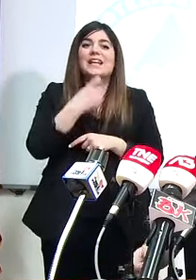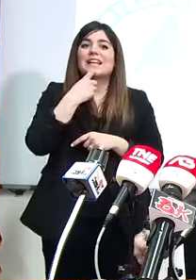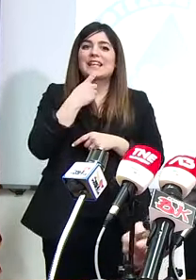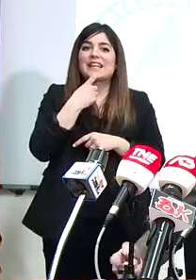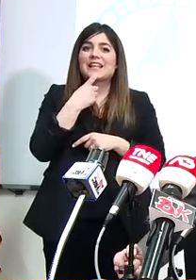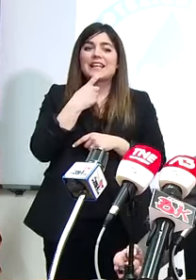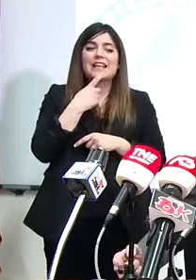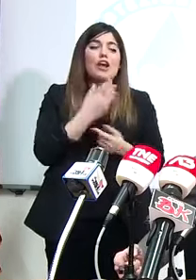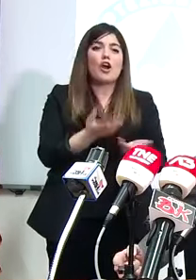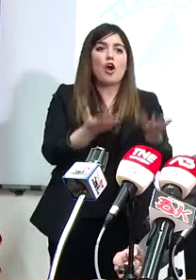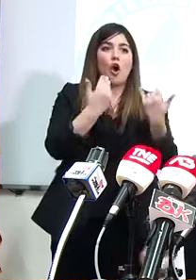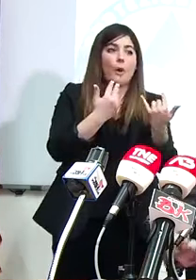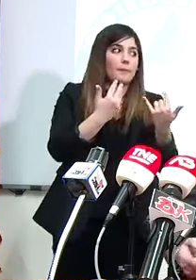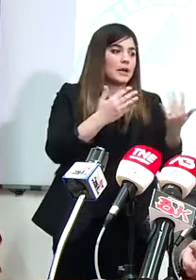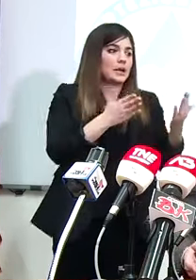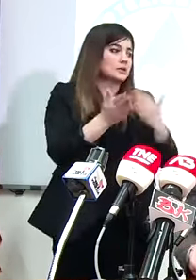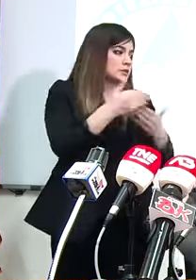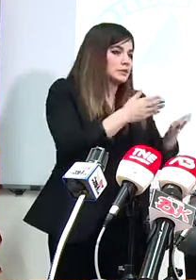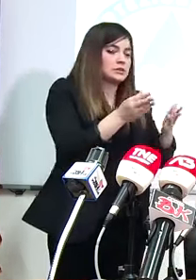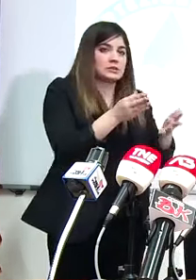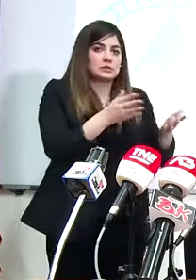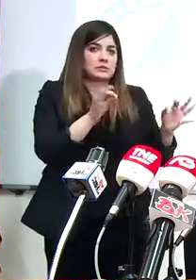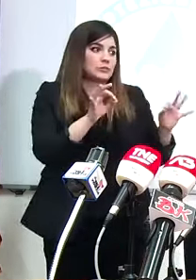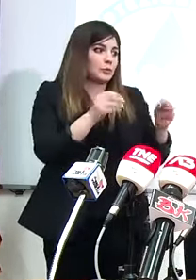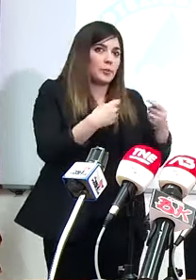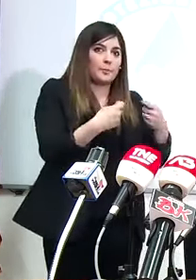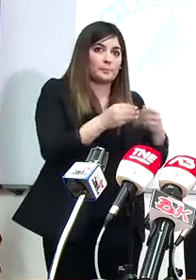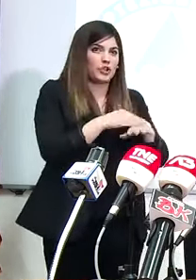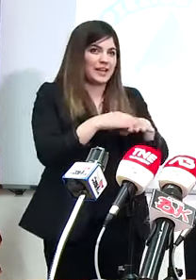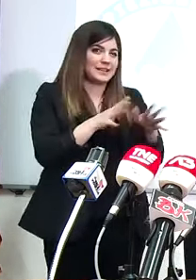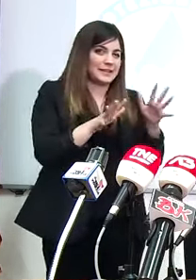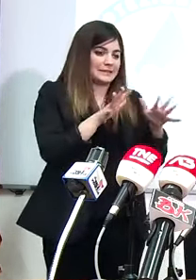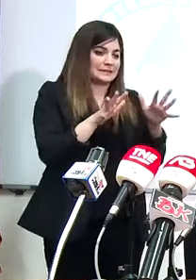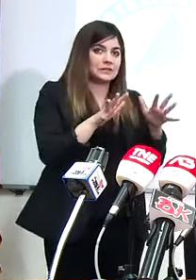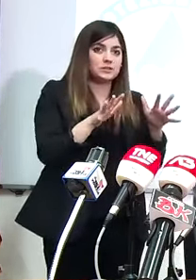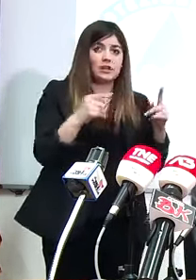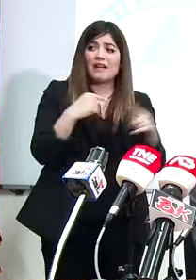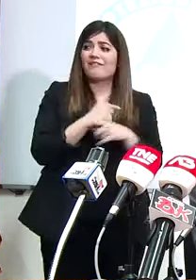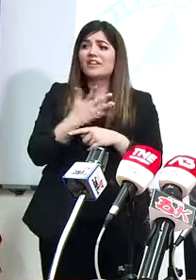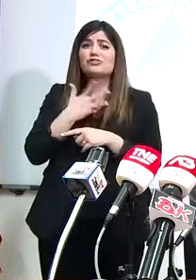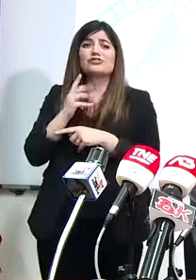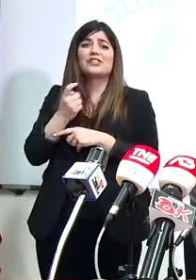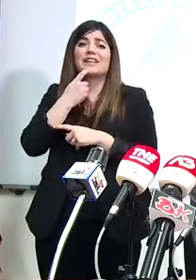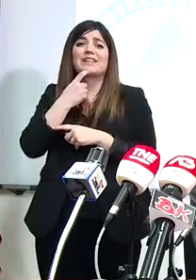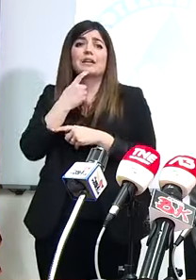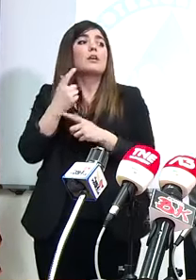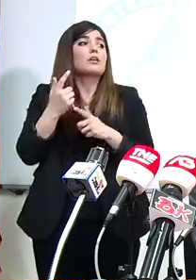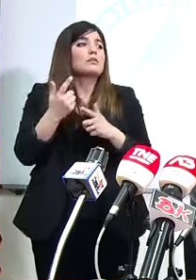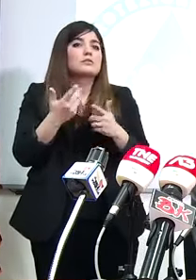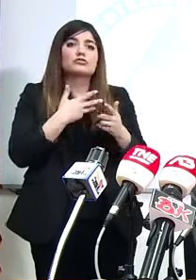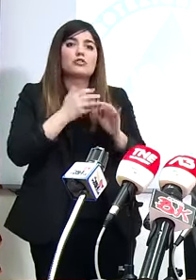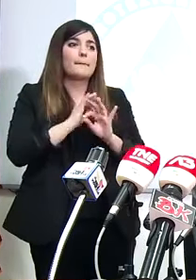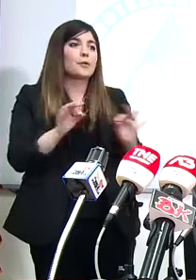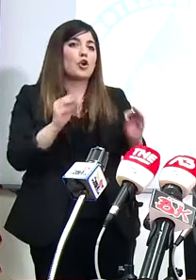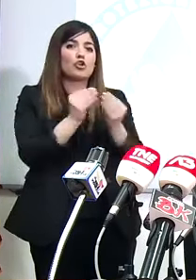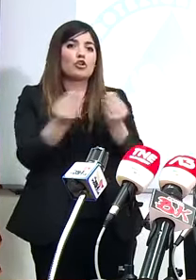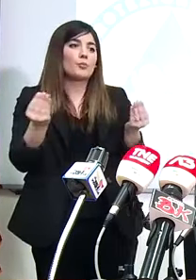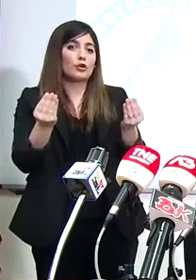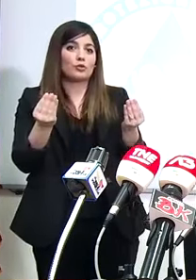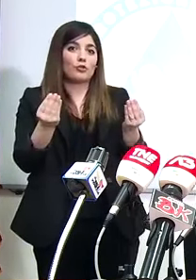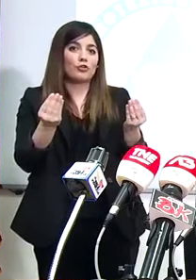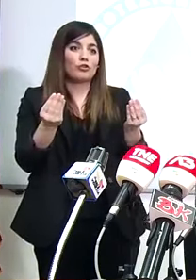maniera rocambolesca dall'altro chi diceva di aver le offerte da non avere avuto nessuno che rispondeva mai accadrà che